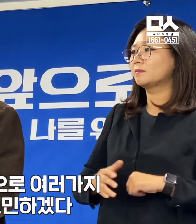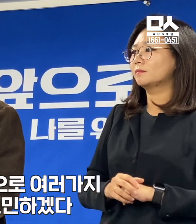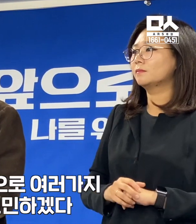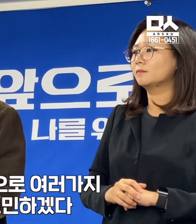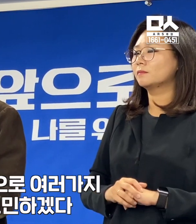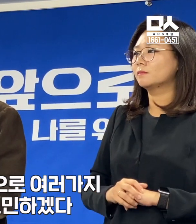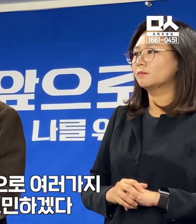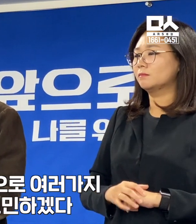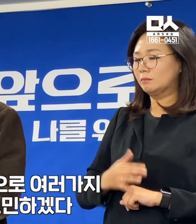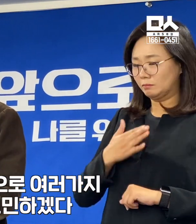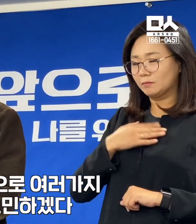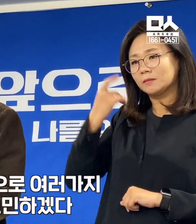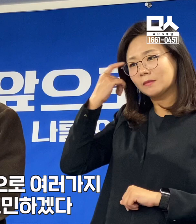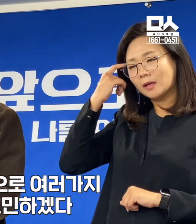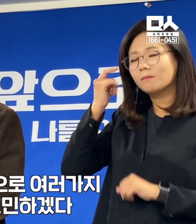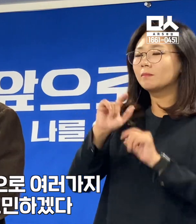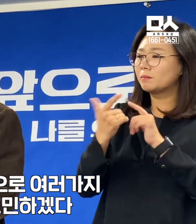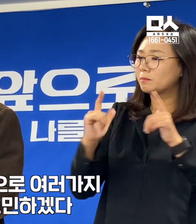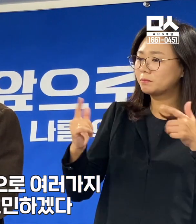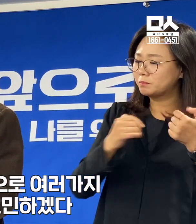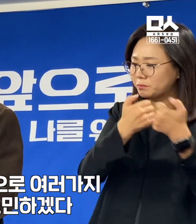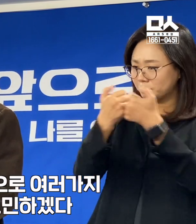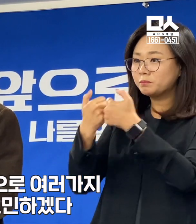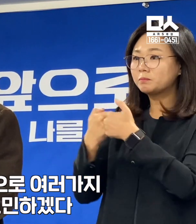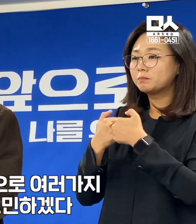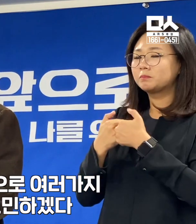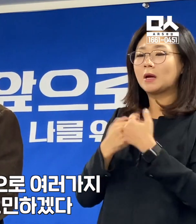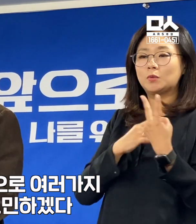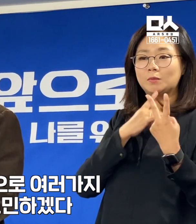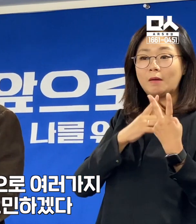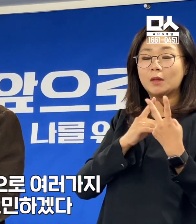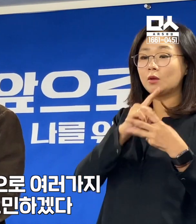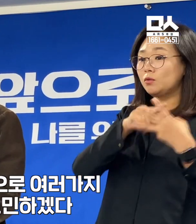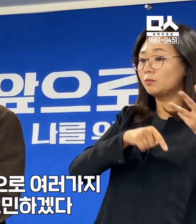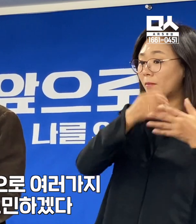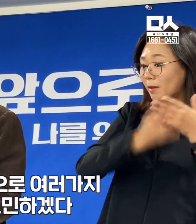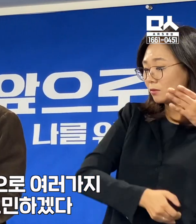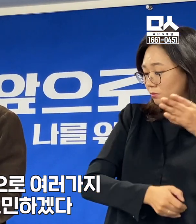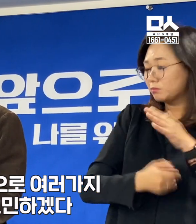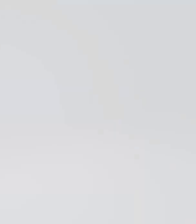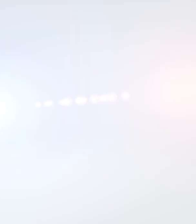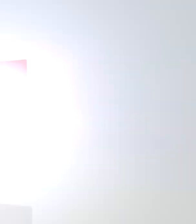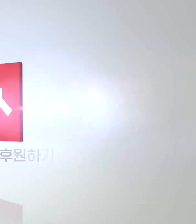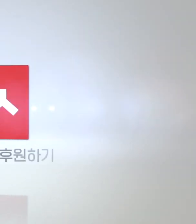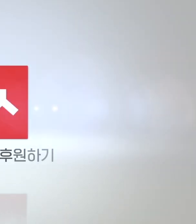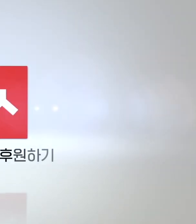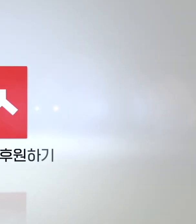그래서 이런 적극적으로 여러 가지를 열어놓고 고민하겠다라는 말씀이십니다.